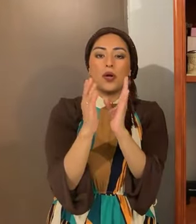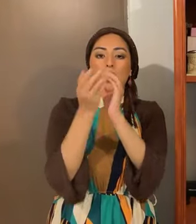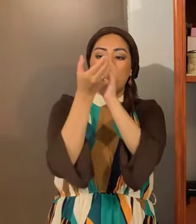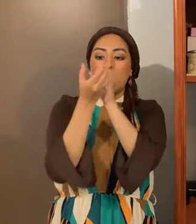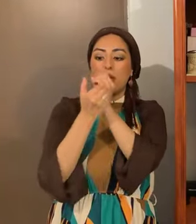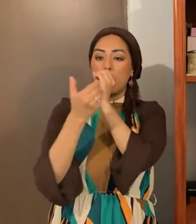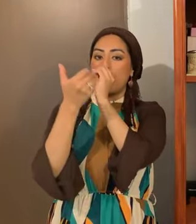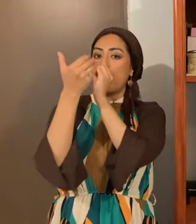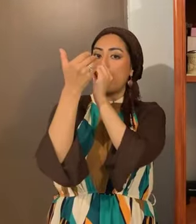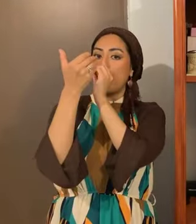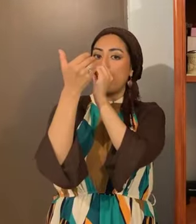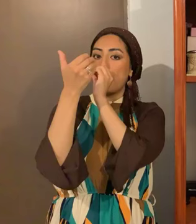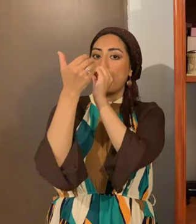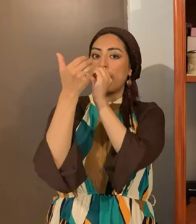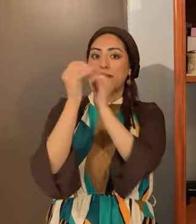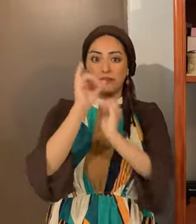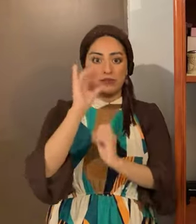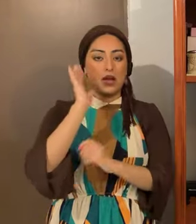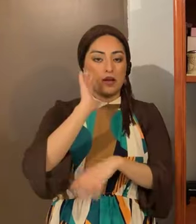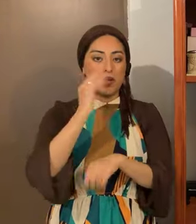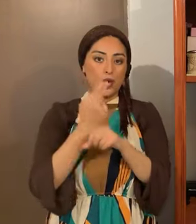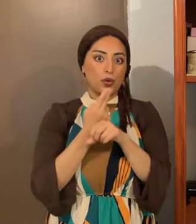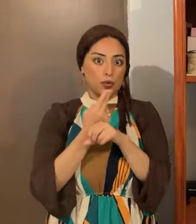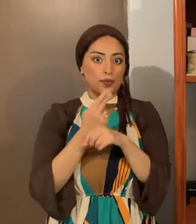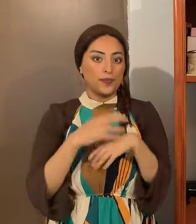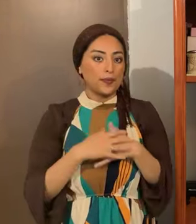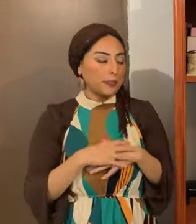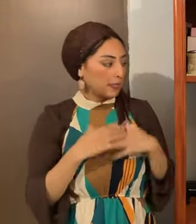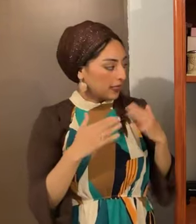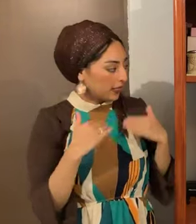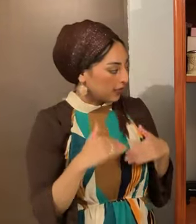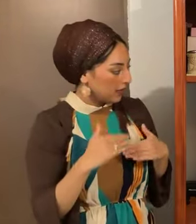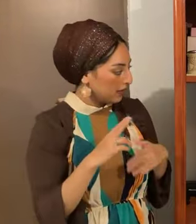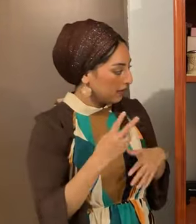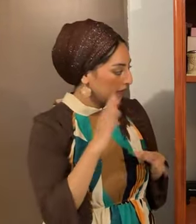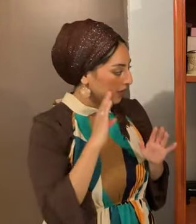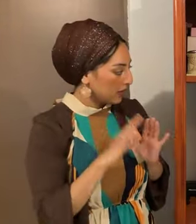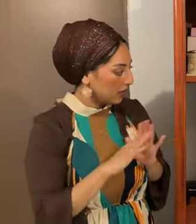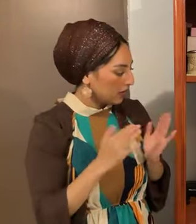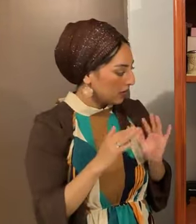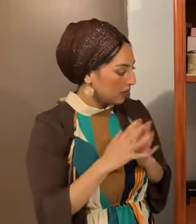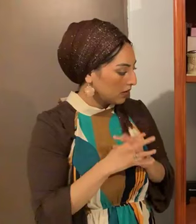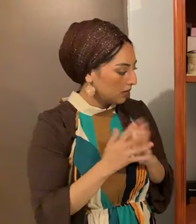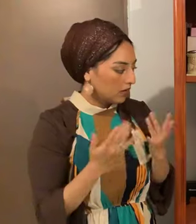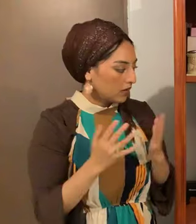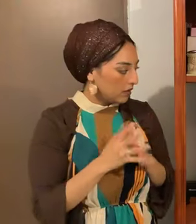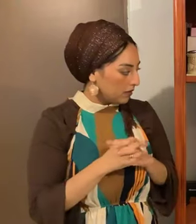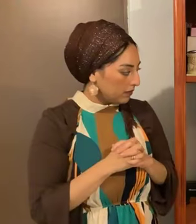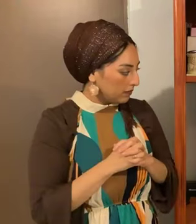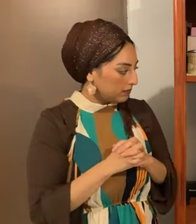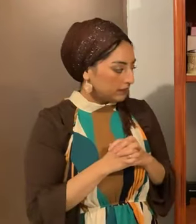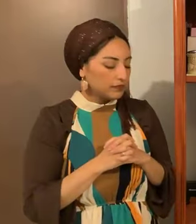carnero. Bueno, ahora vamos a pasar a otra sección en donde vamos a hablar